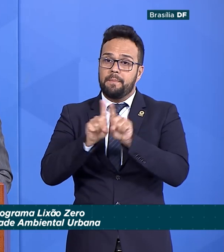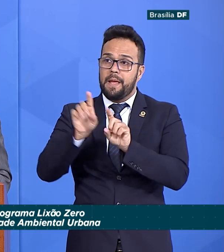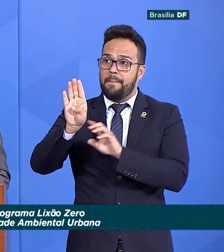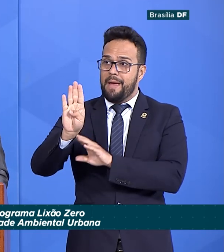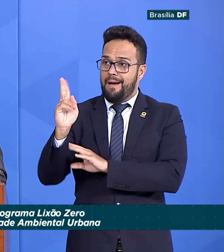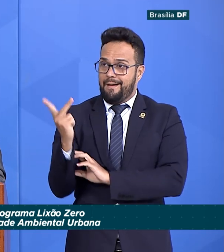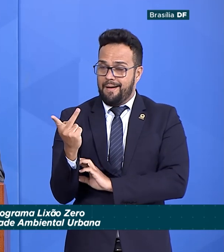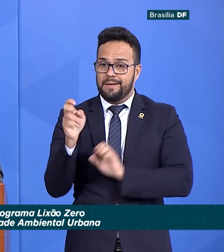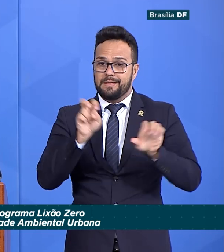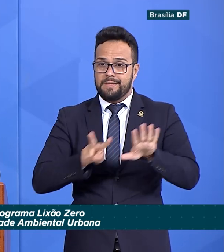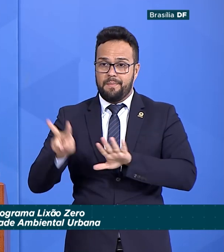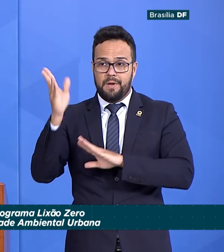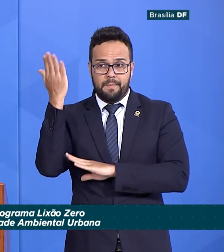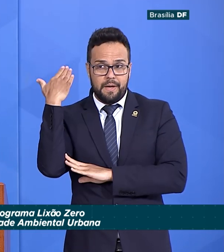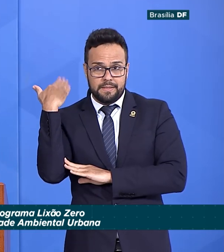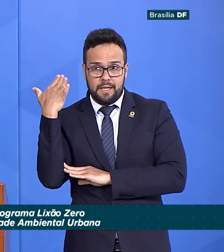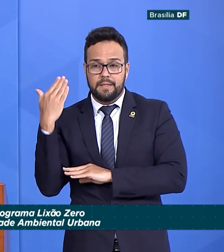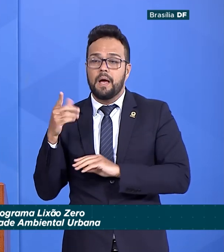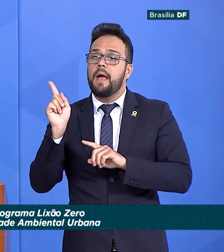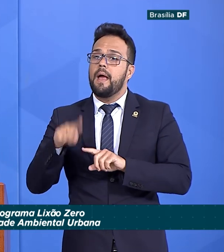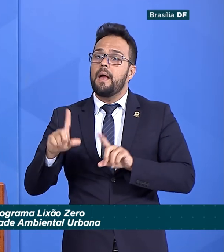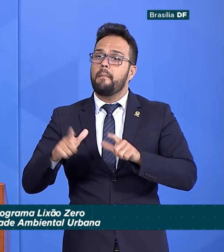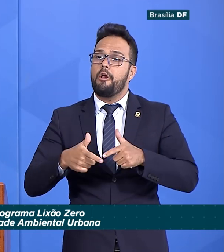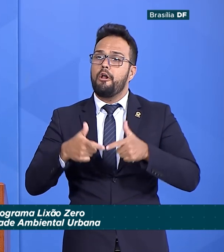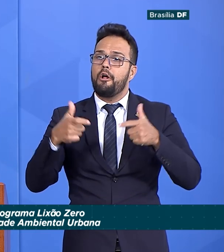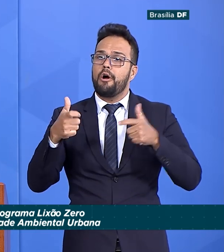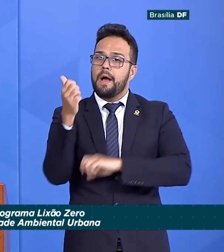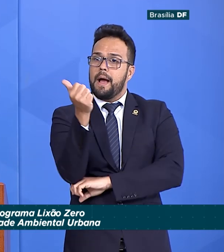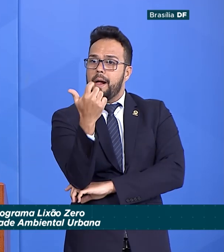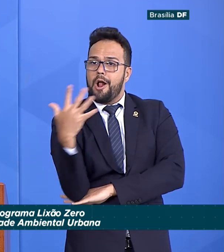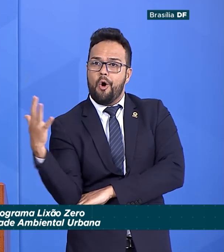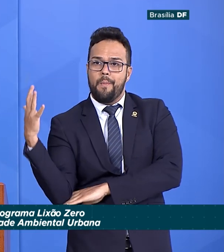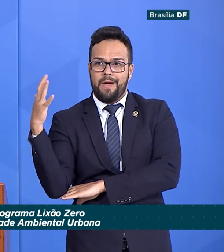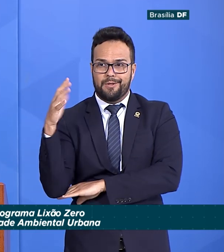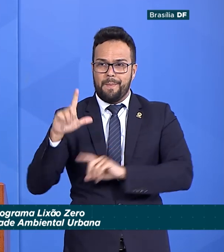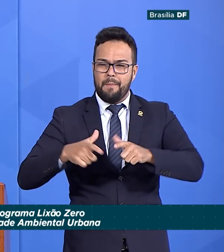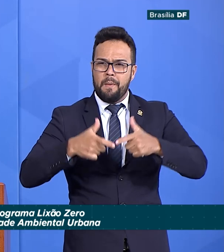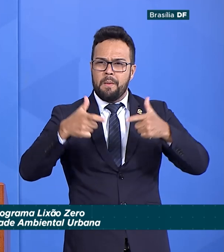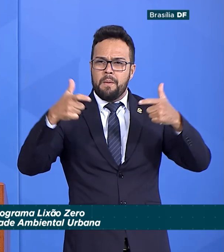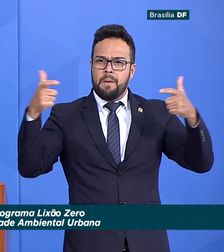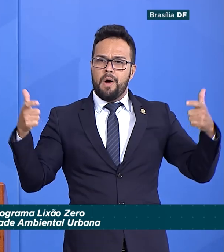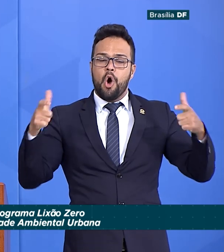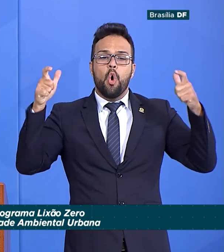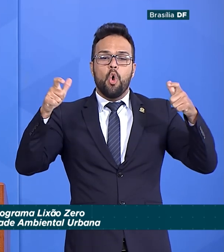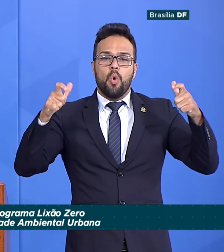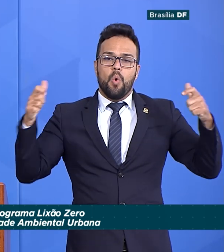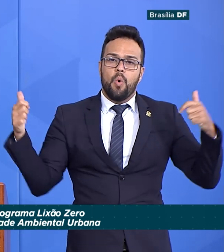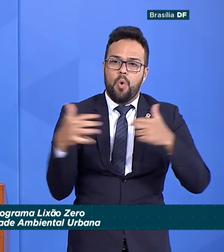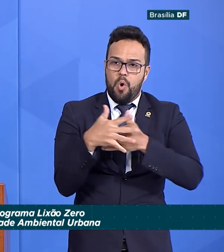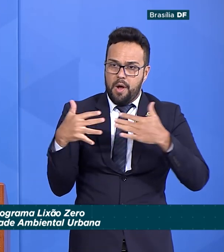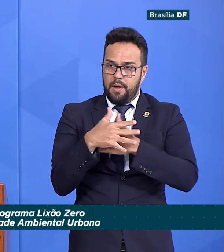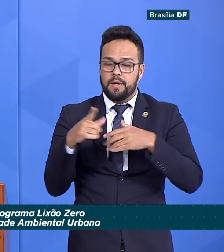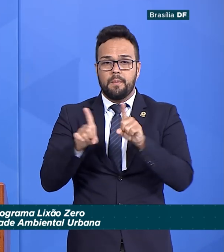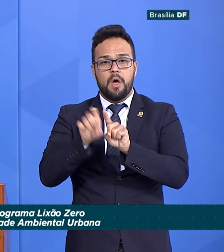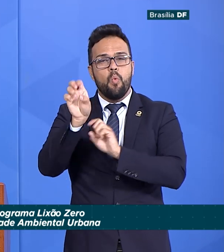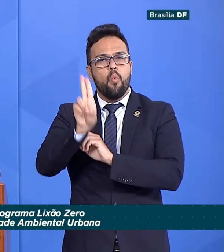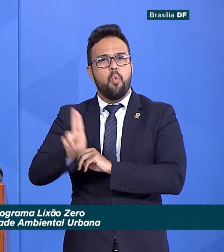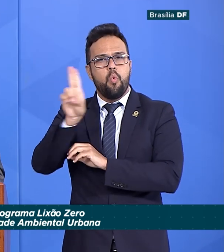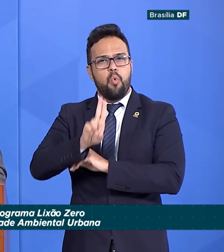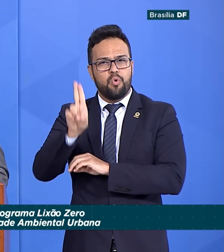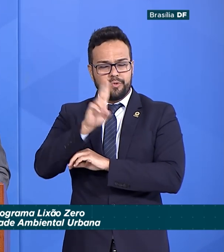passada, que é o aumento de áreas verdes em perímetro urbano. O uso e ocupação desordenada